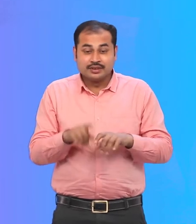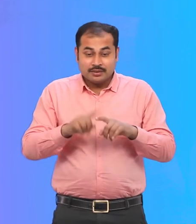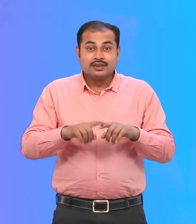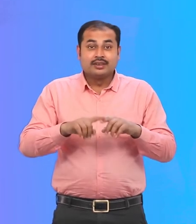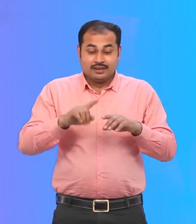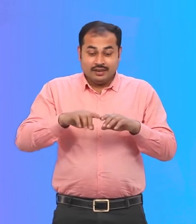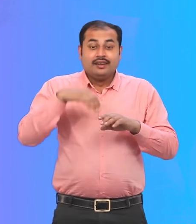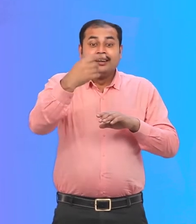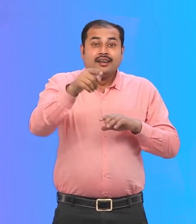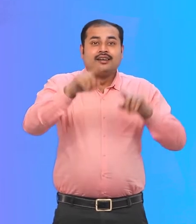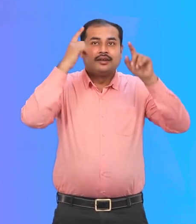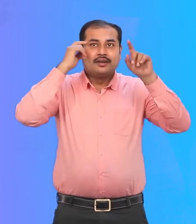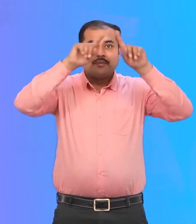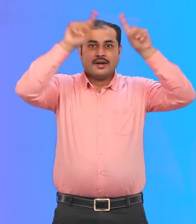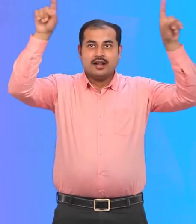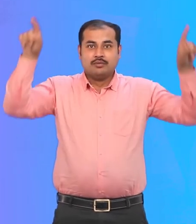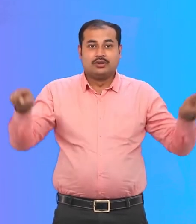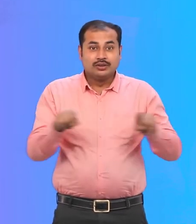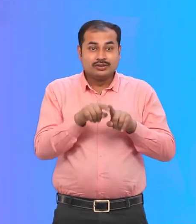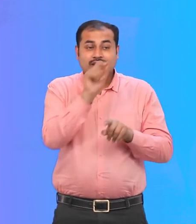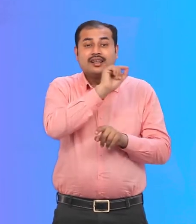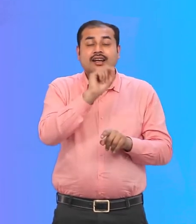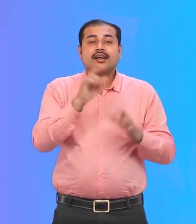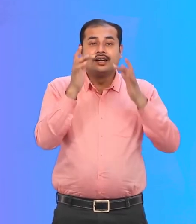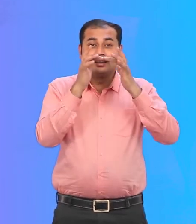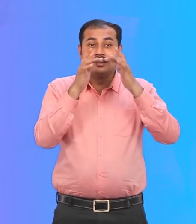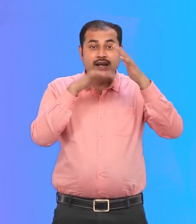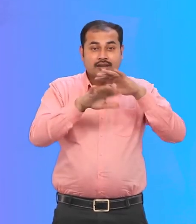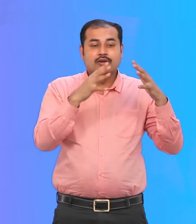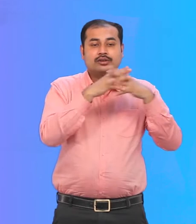वेब सुरम्यता लिखा है